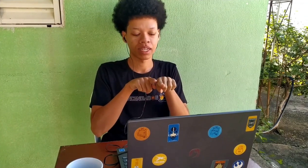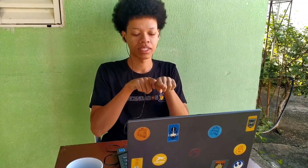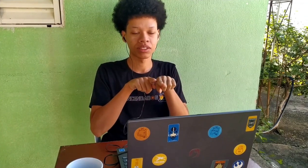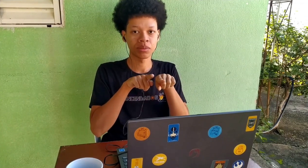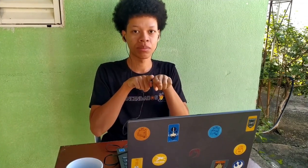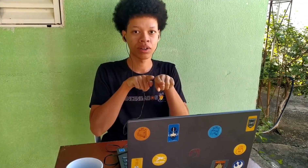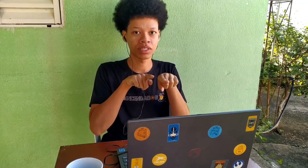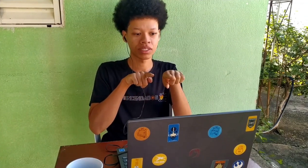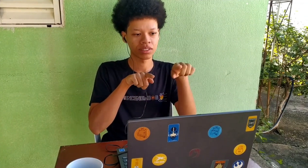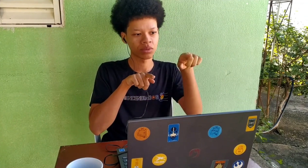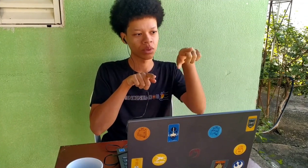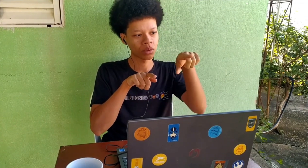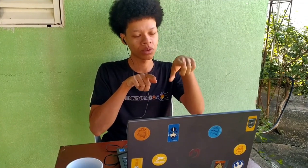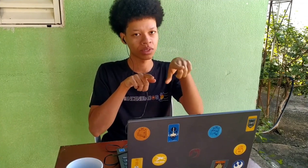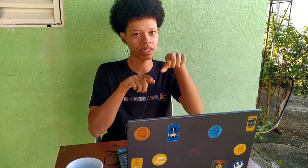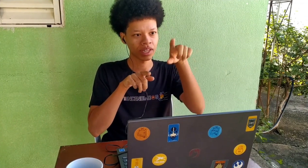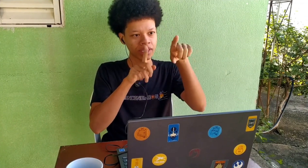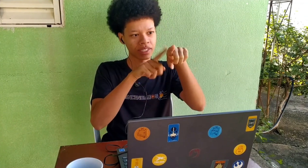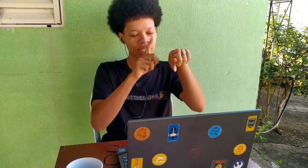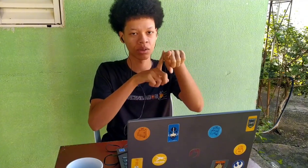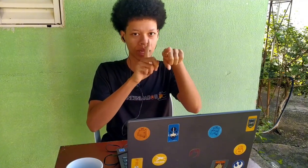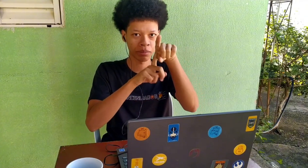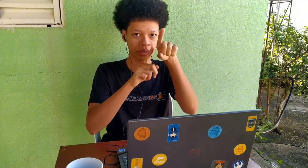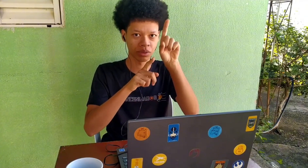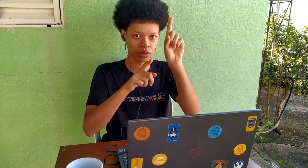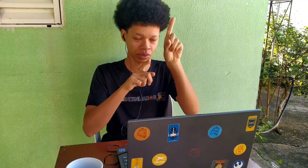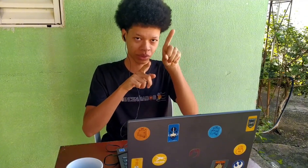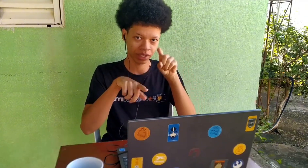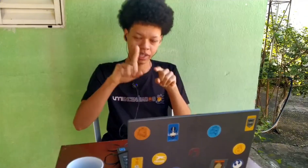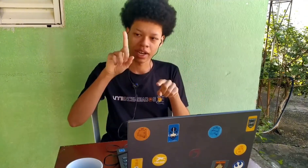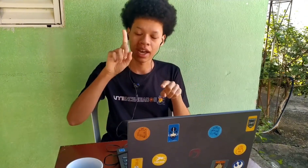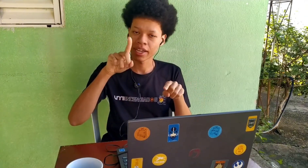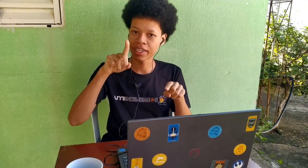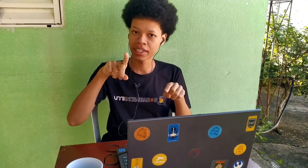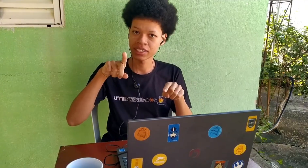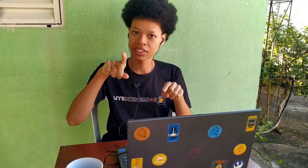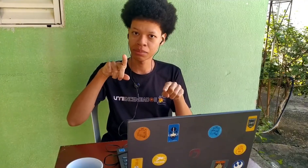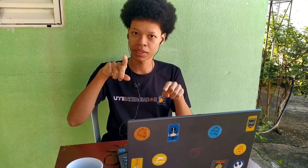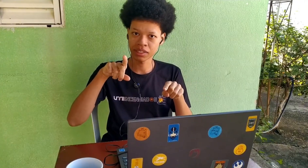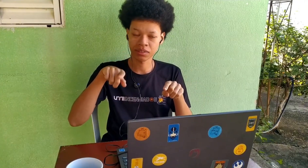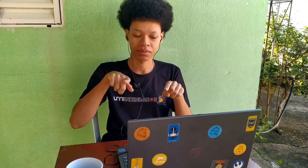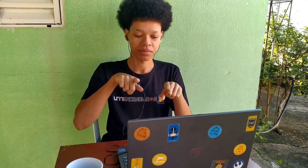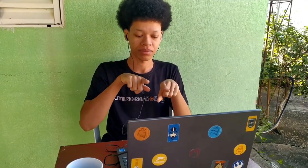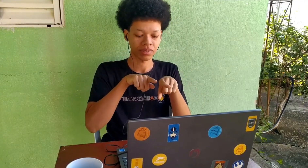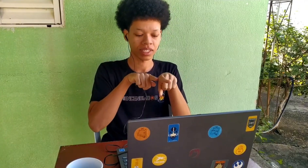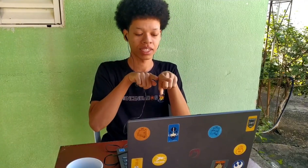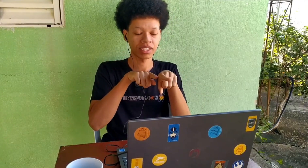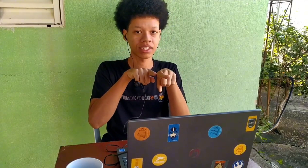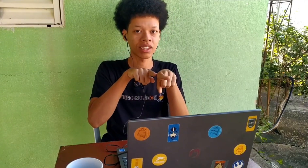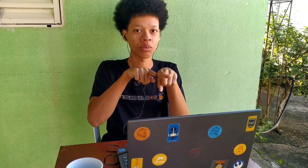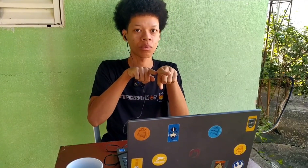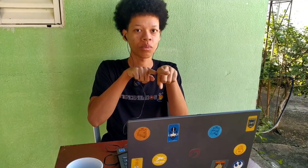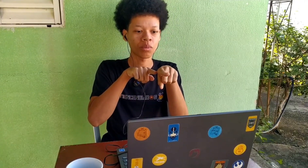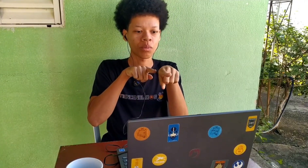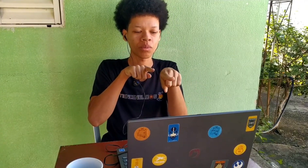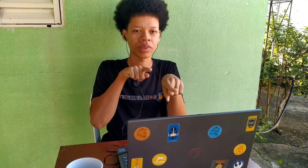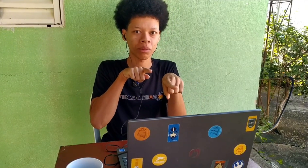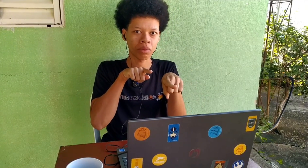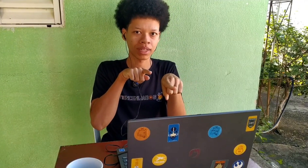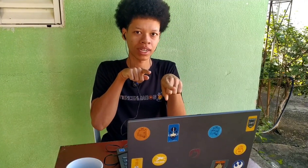gente não pode, o locutor, esse aqui é a mão do locutor, aqui é a gente interpretando. A gente tem que estar um tempo